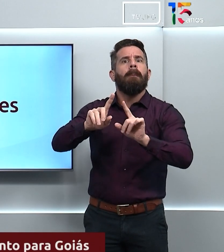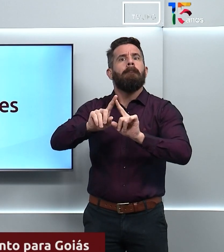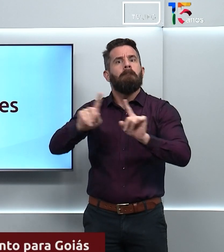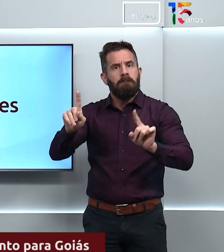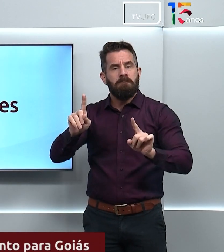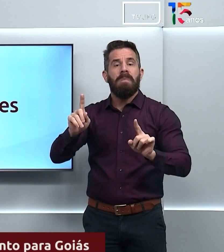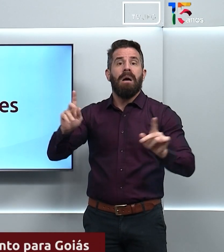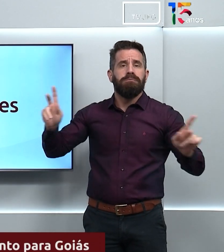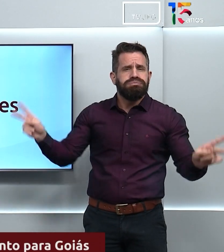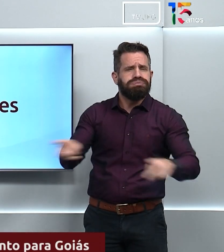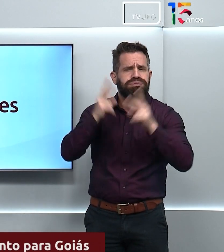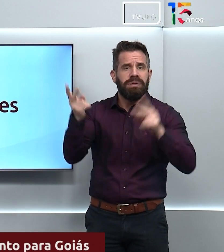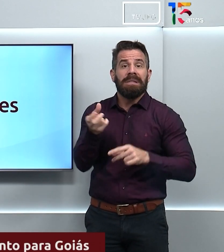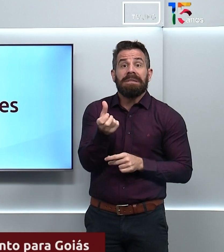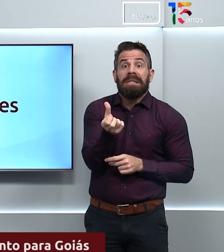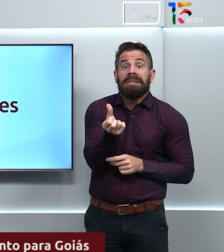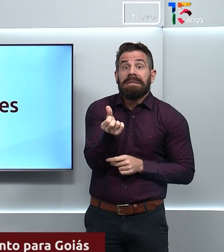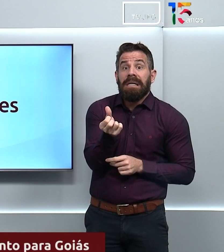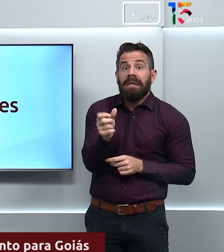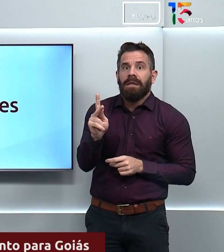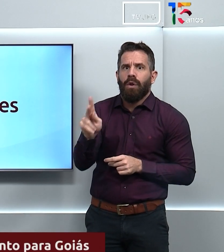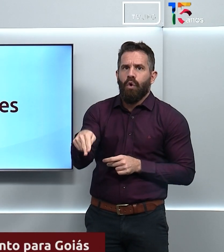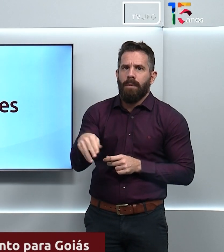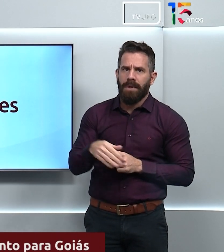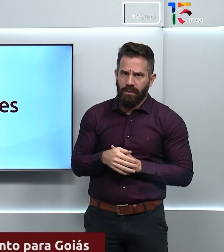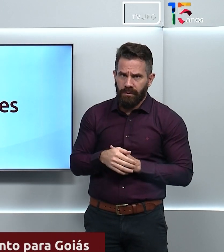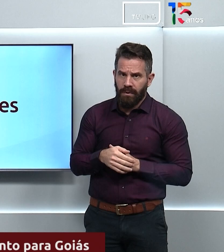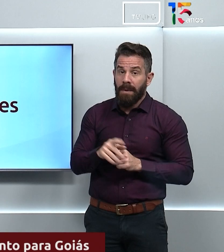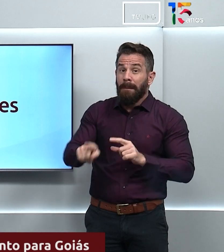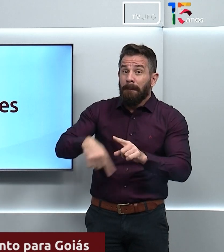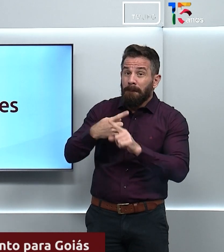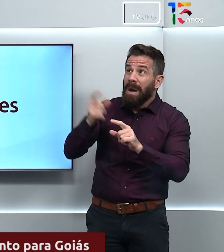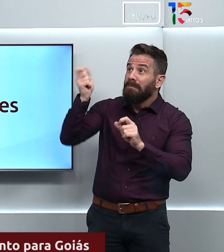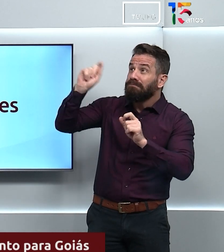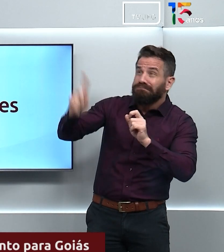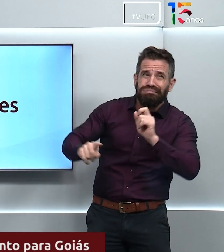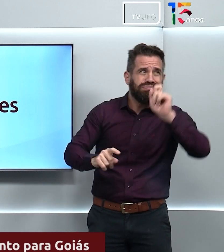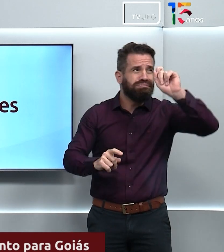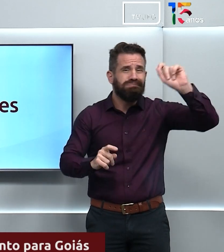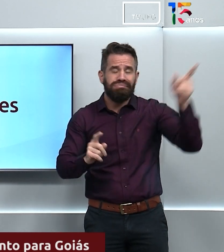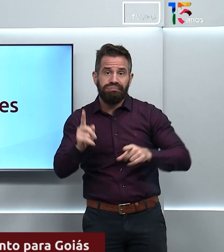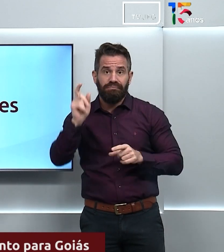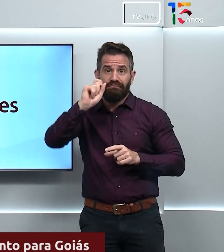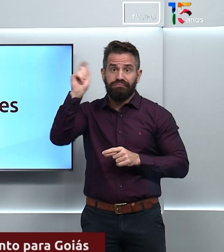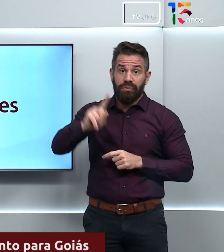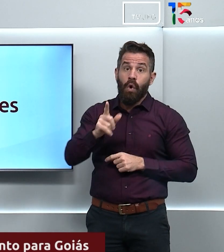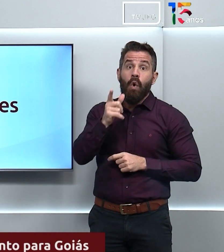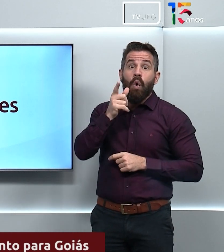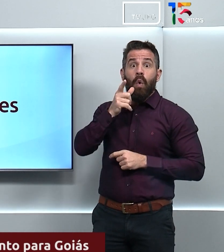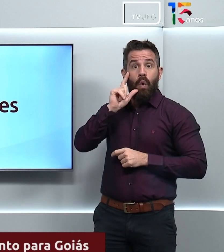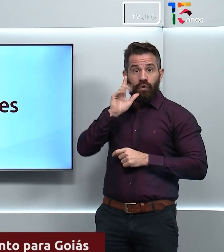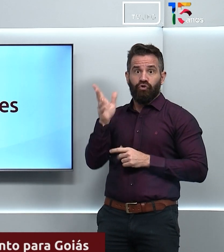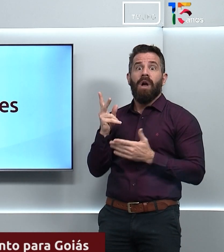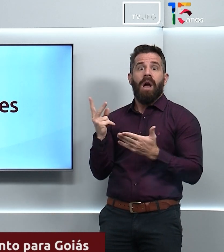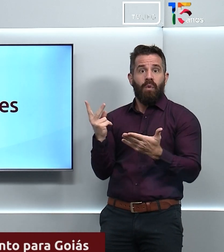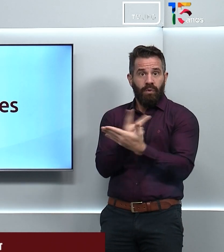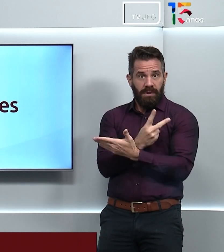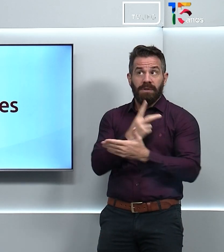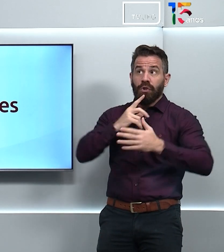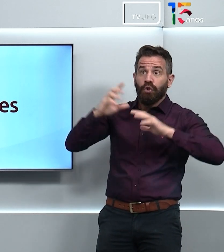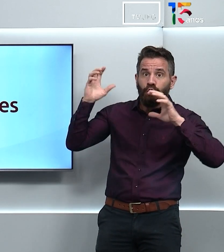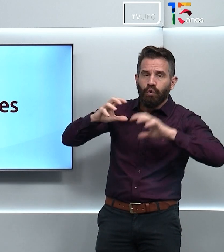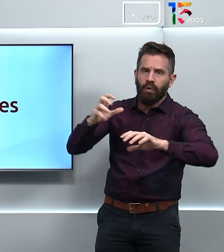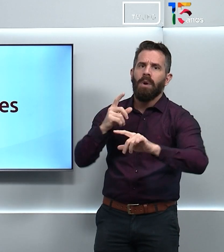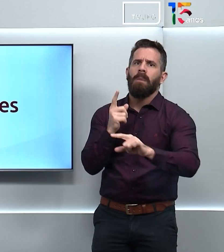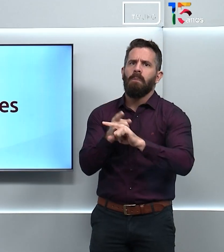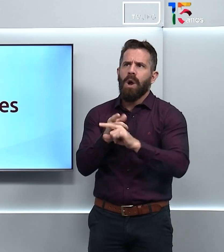e raios em todas as regiões de Goiás. Ontem a gente já acompanhou uma chuva, motivada por esse avanço de uma frente